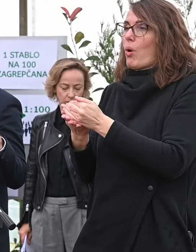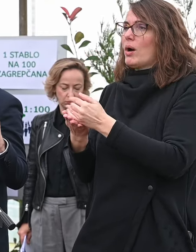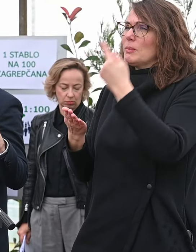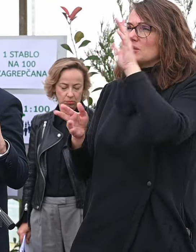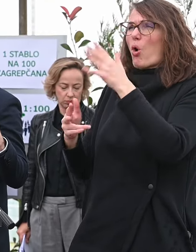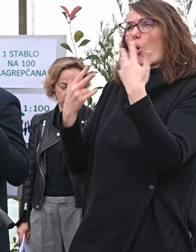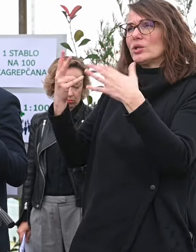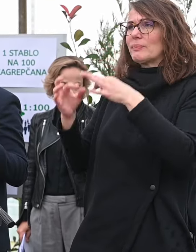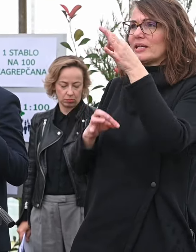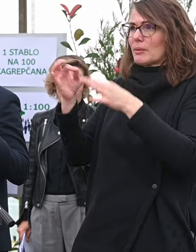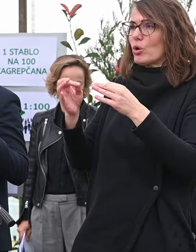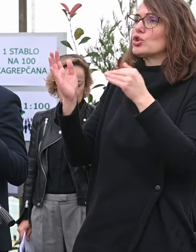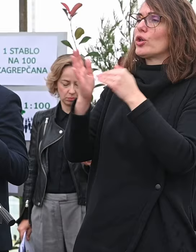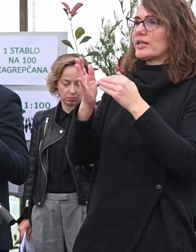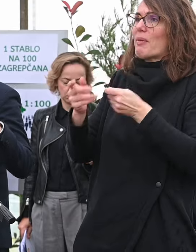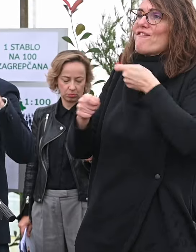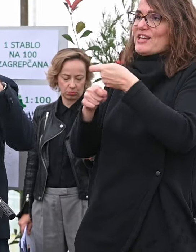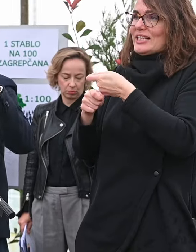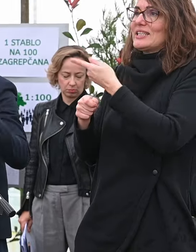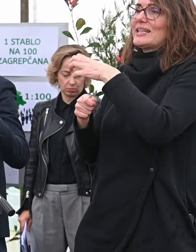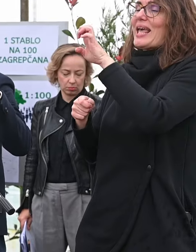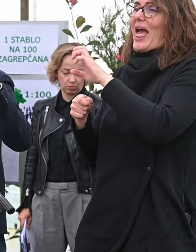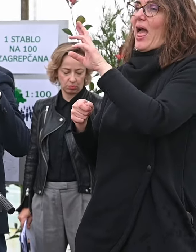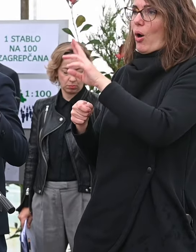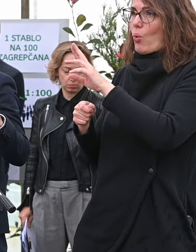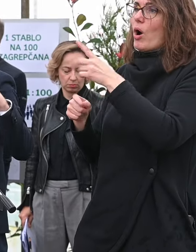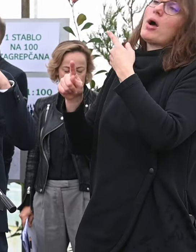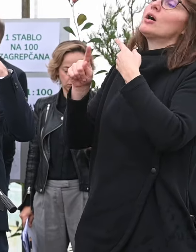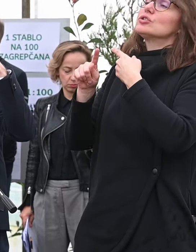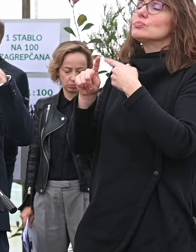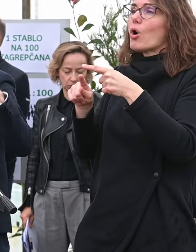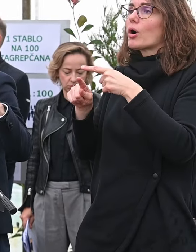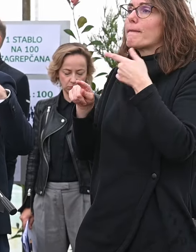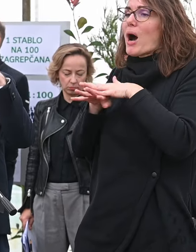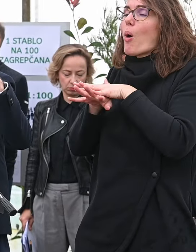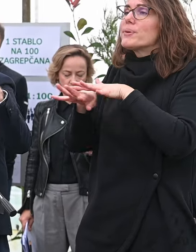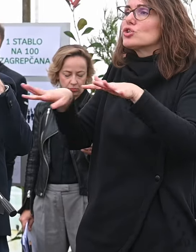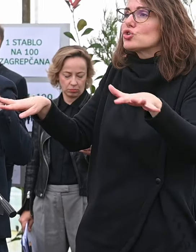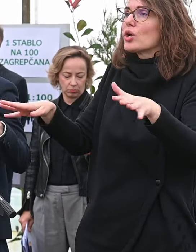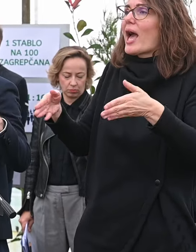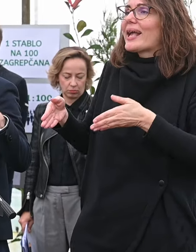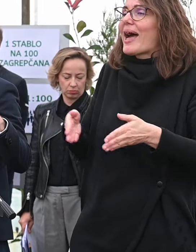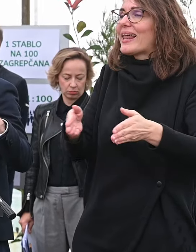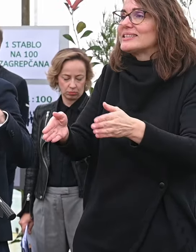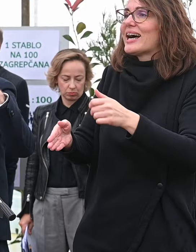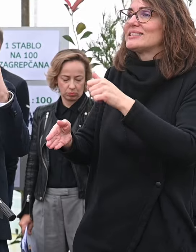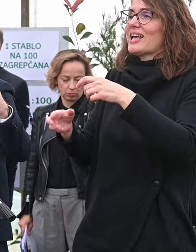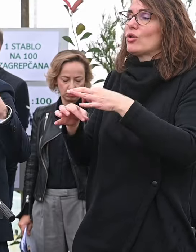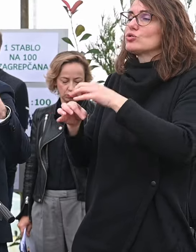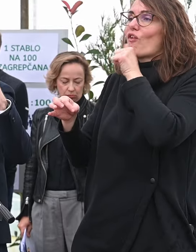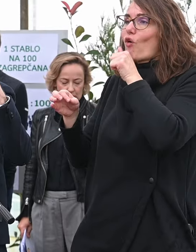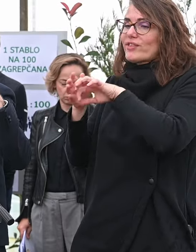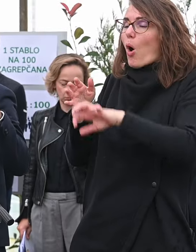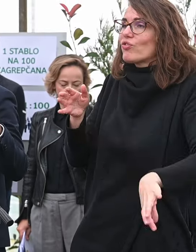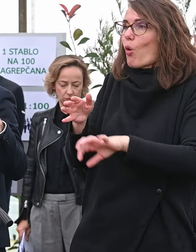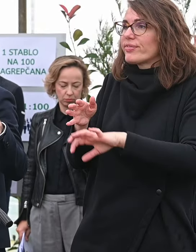skoro 80% bi trebalo biti financirano iz EU fondova, kako bi se proširila dostupnost kanalizacije, odnosno javne odvodnje u gradu